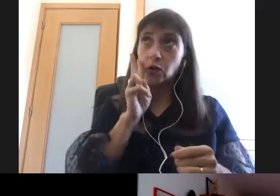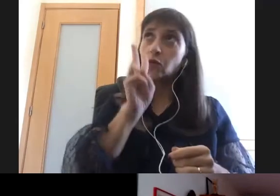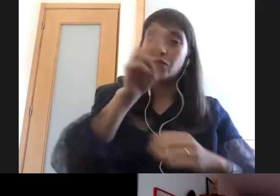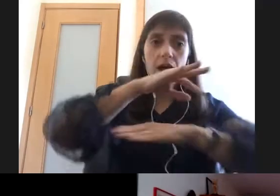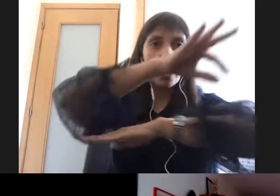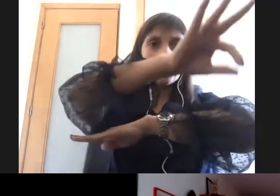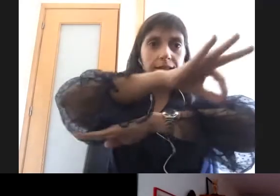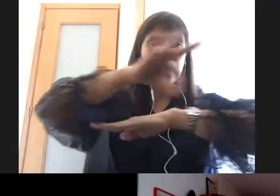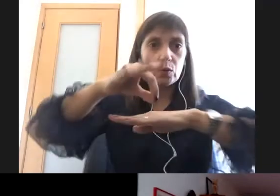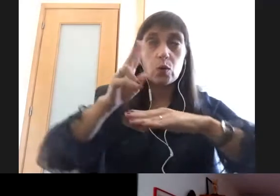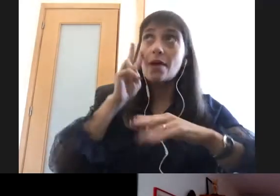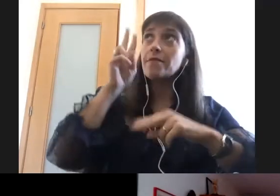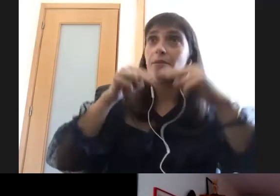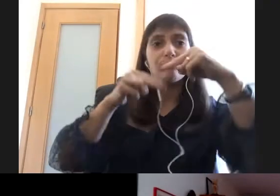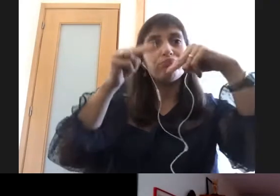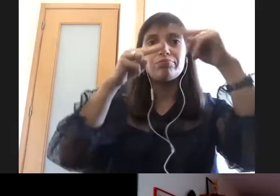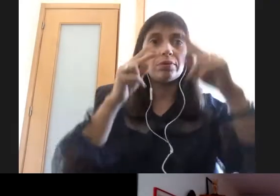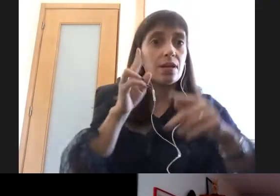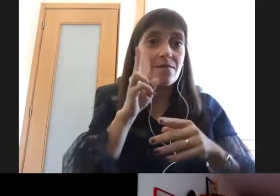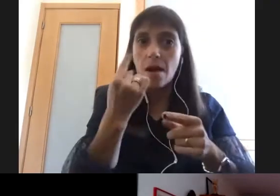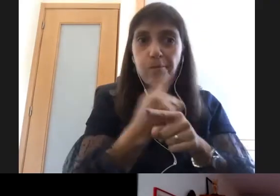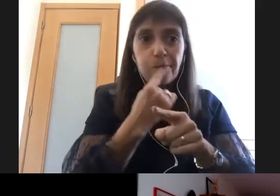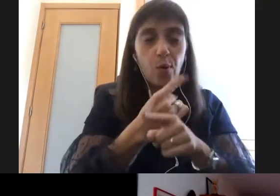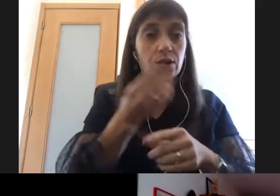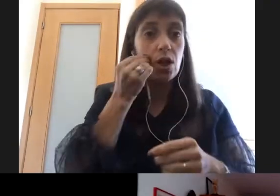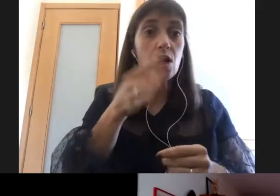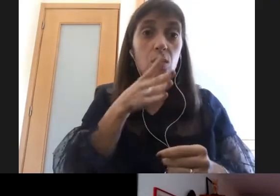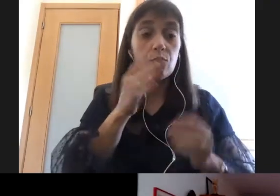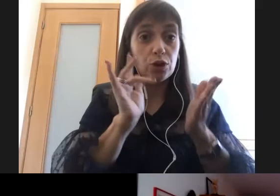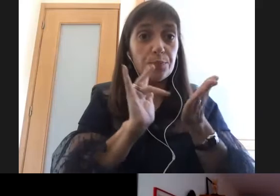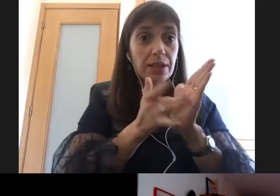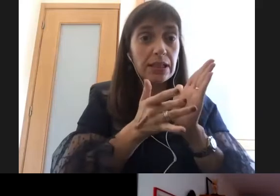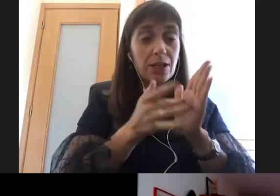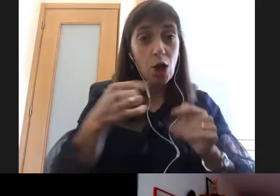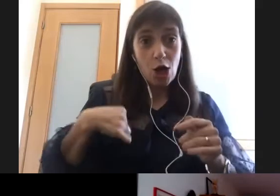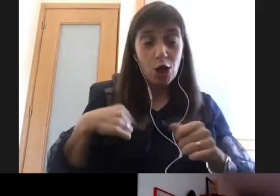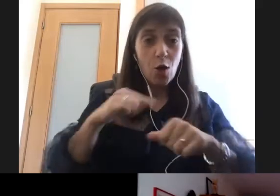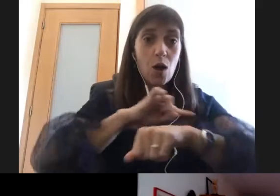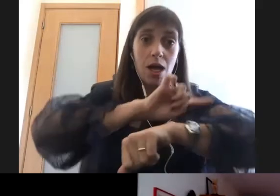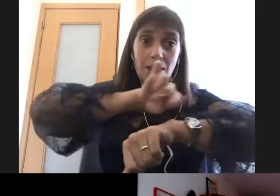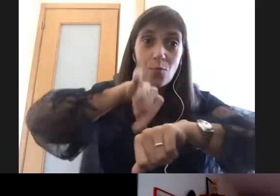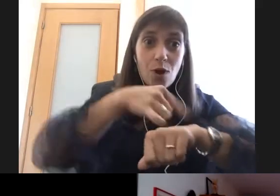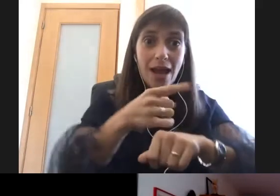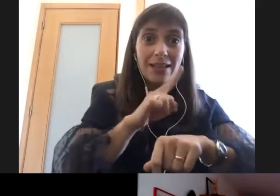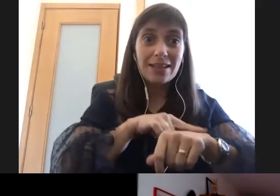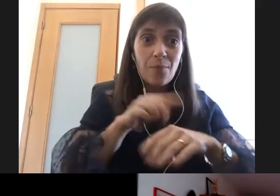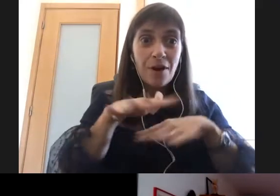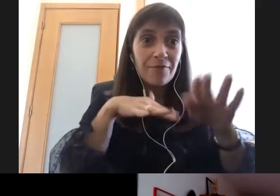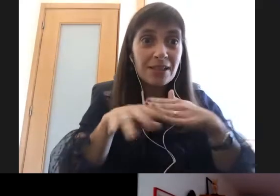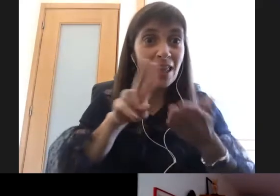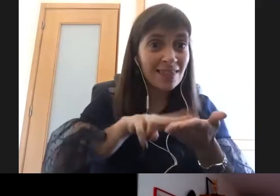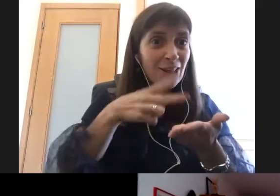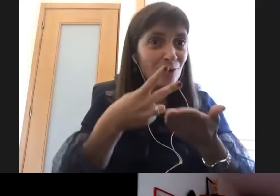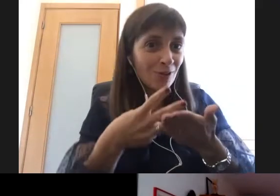coisas. Como digo para os brasileiros cá, demorei um tempinho fazendo a tradução simultânea e pararam de dizer,